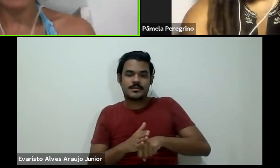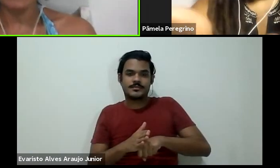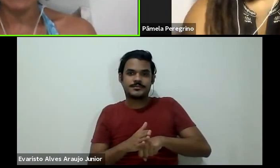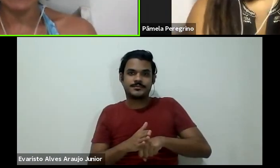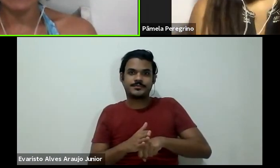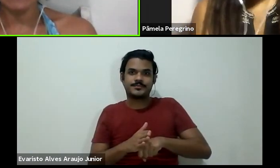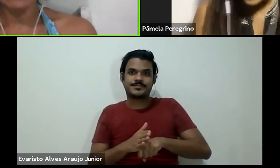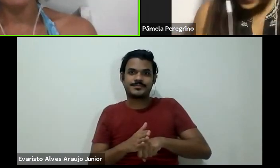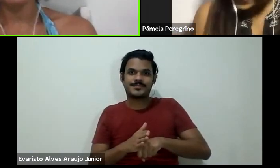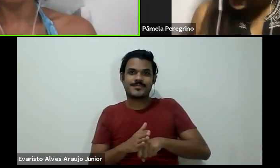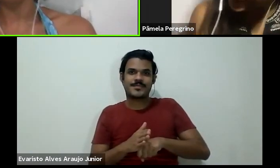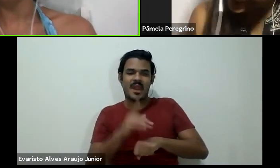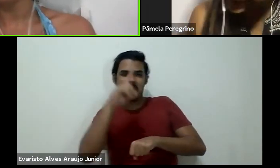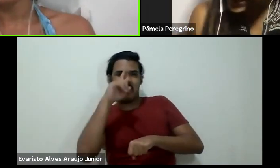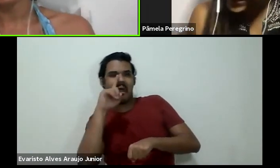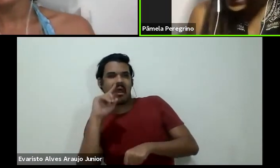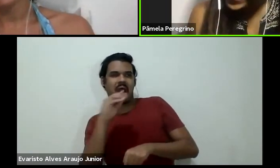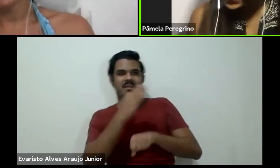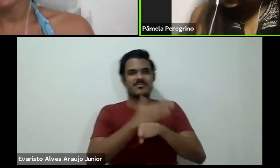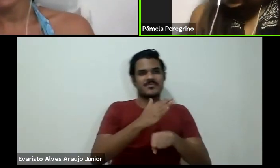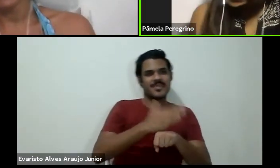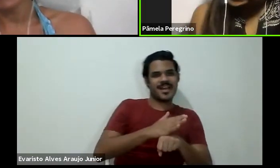Amarela, branca.